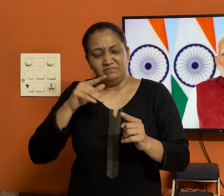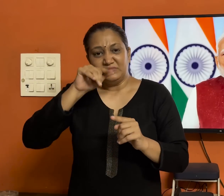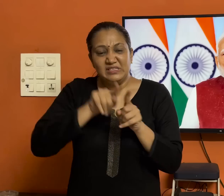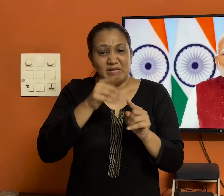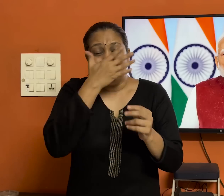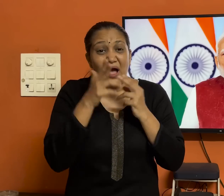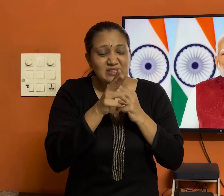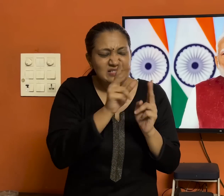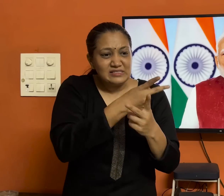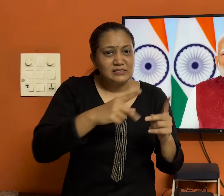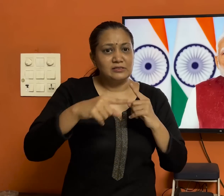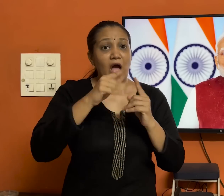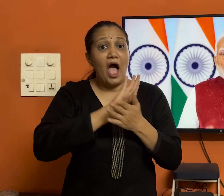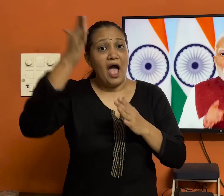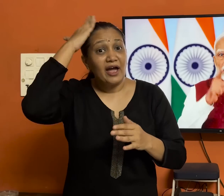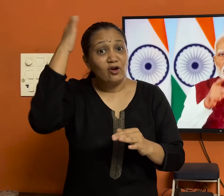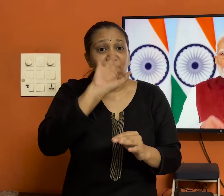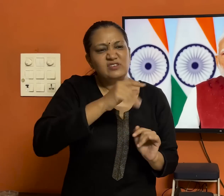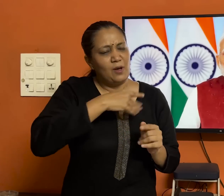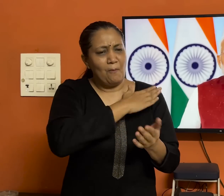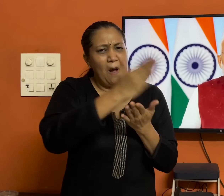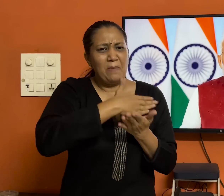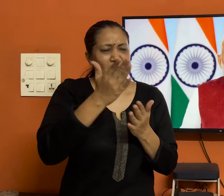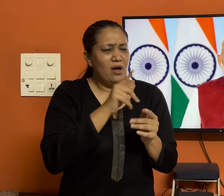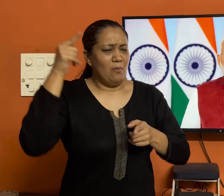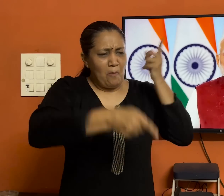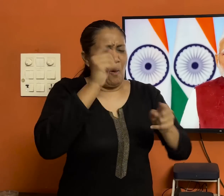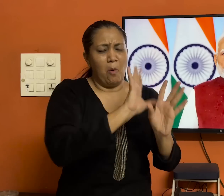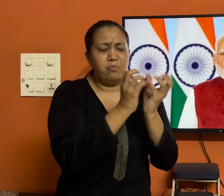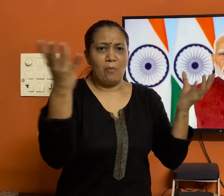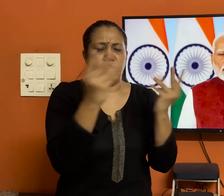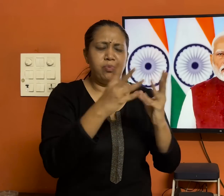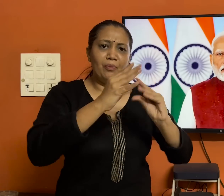आतंक के ये हेडक्वार्टर्स उजाड़ दिए।